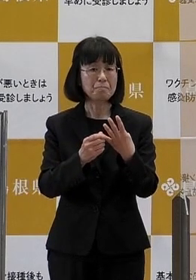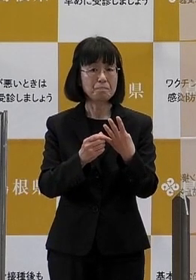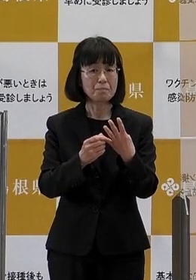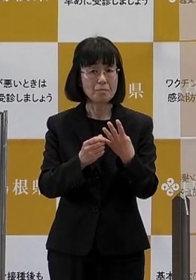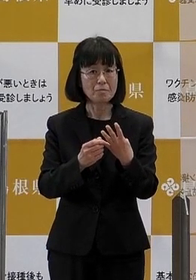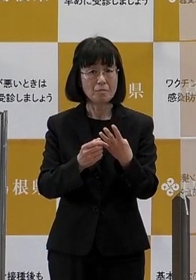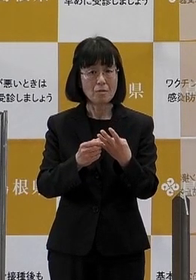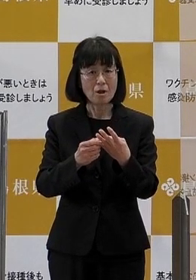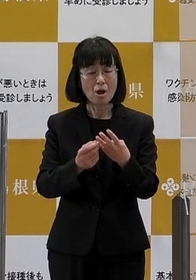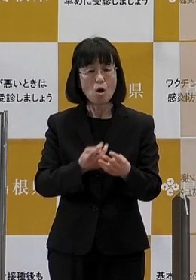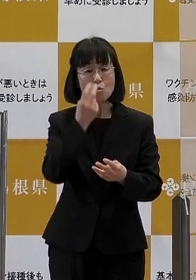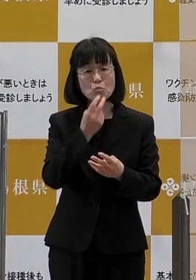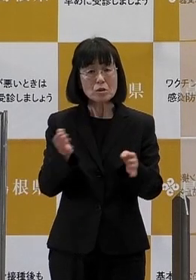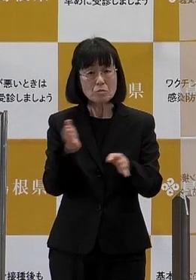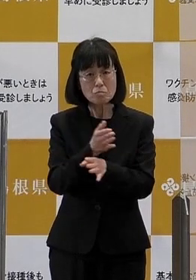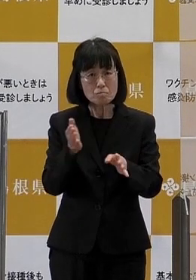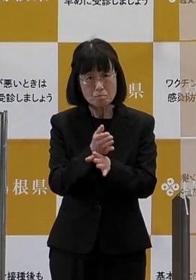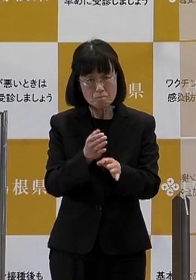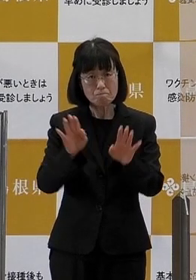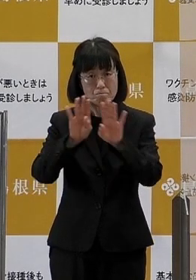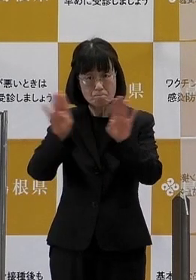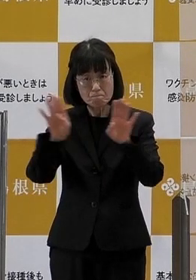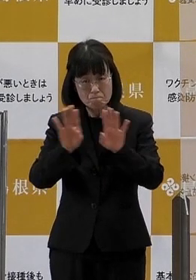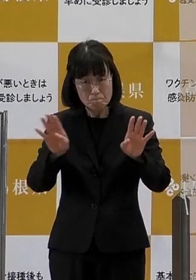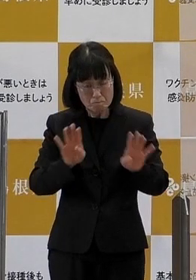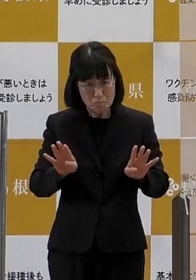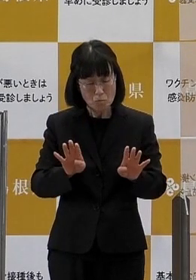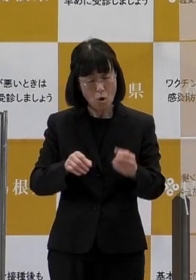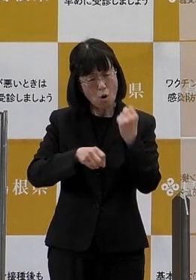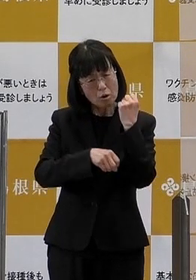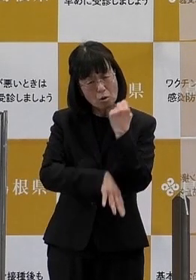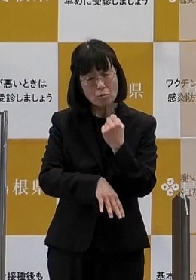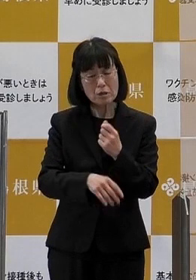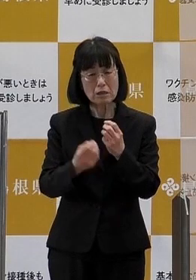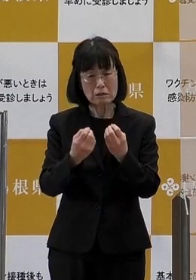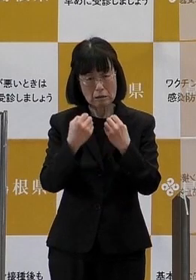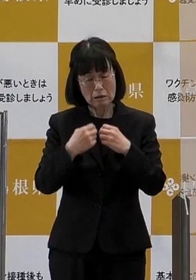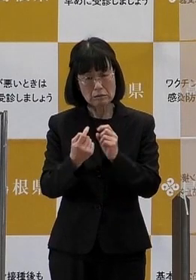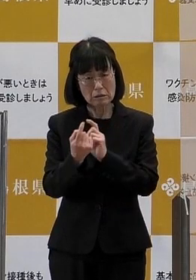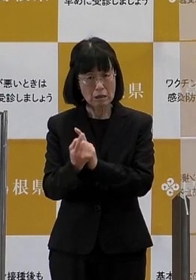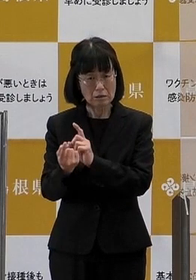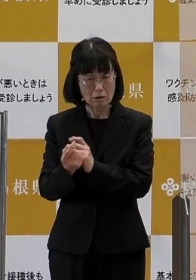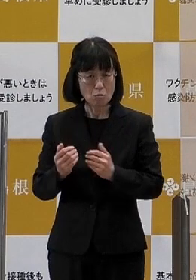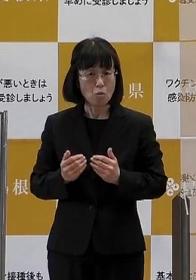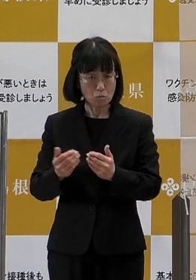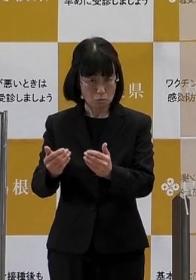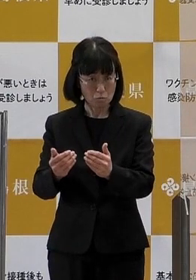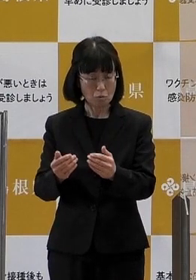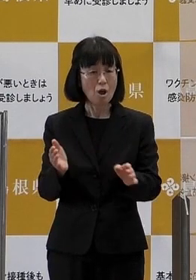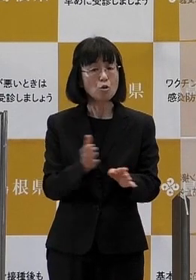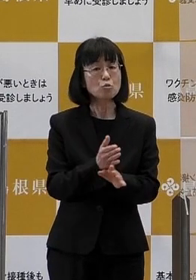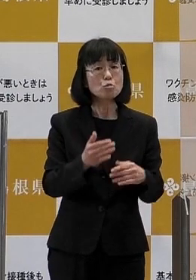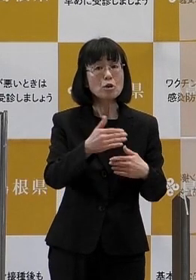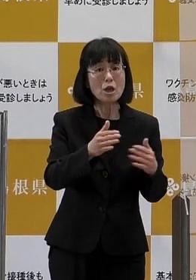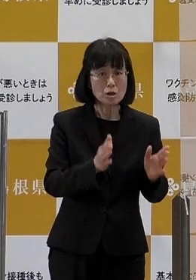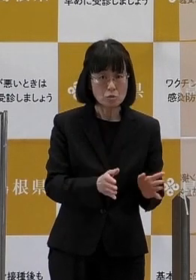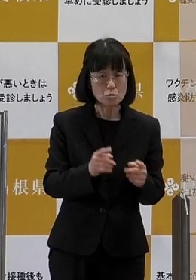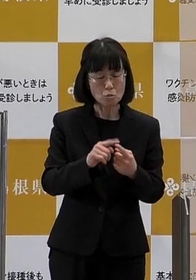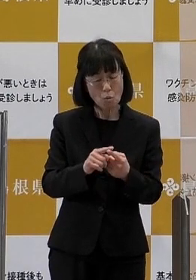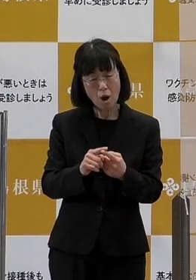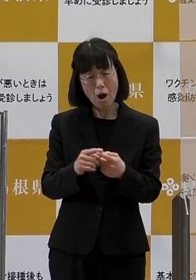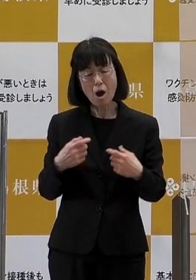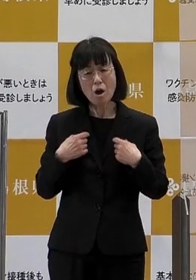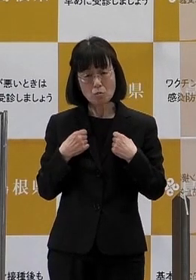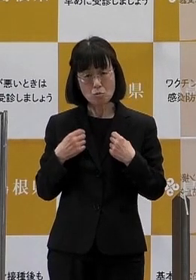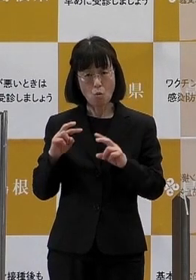こまめな換気など基本的な感染対策に取り組んでいただくとともに、休憩室、更衣室、喫煙室など